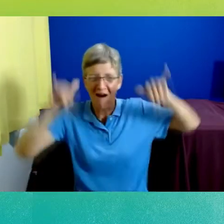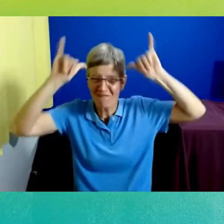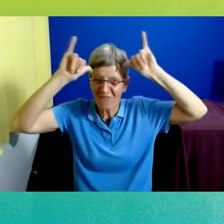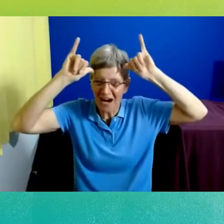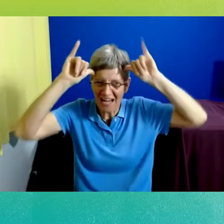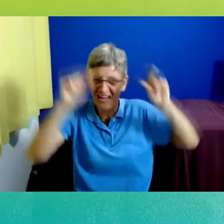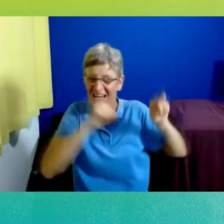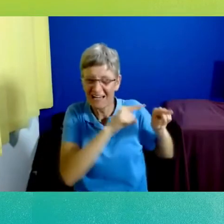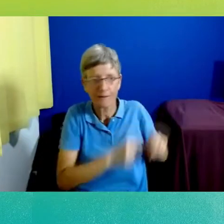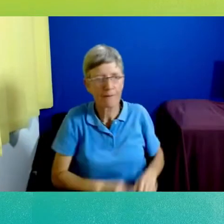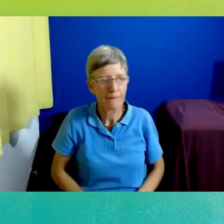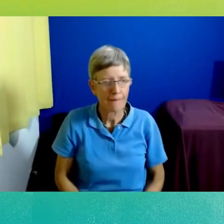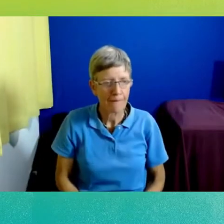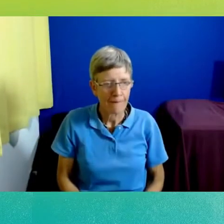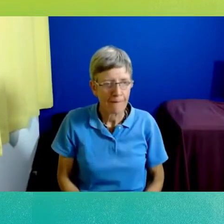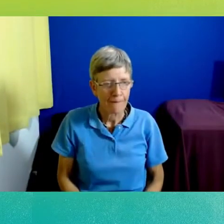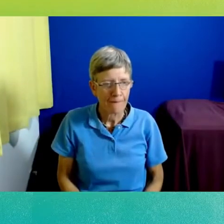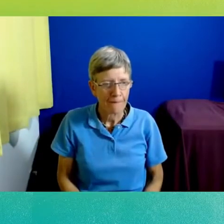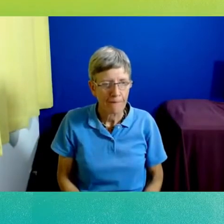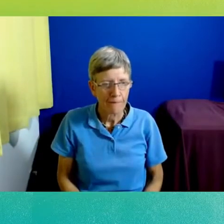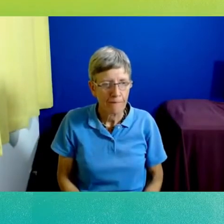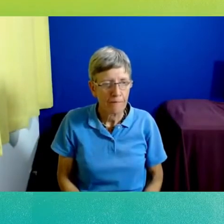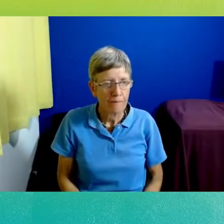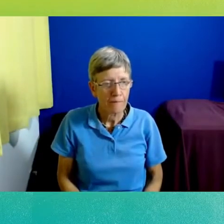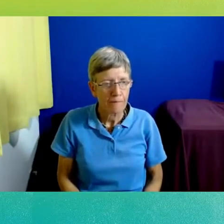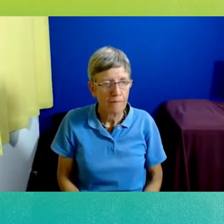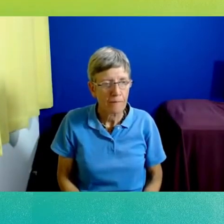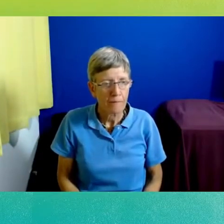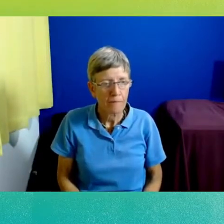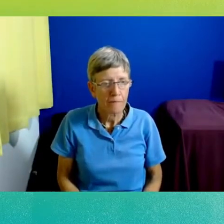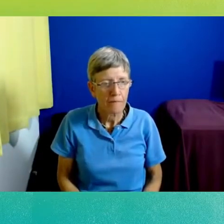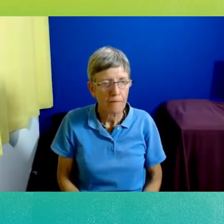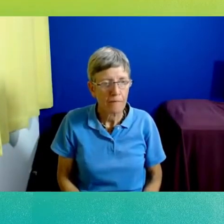Ele demonstra por meio dos classificadores como isso é feito.